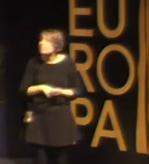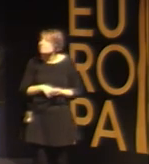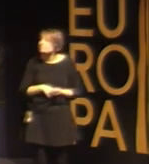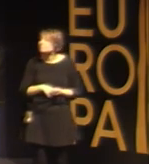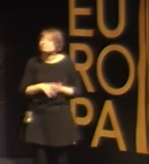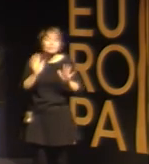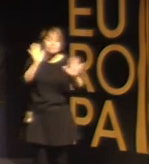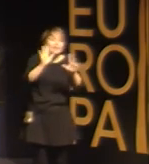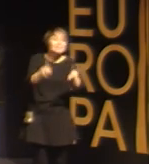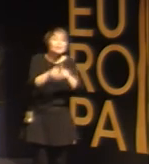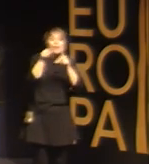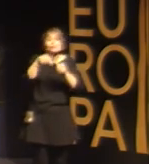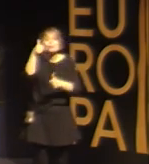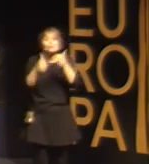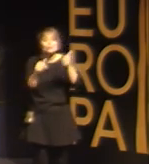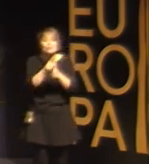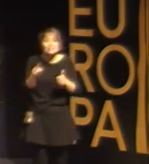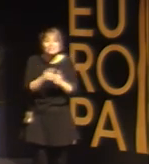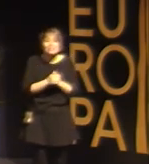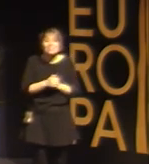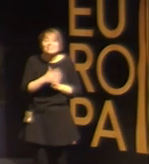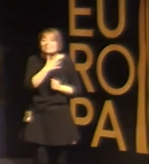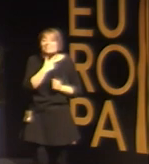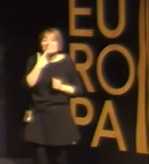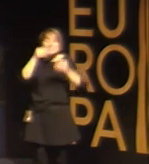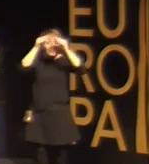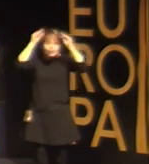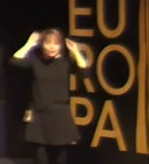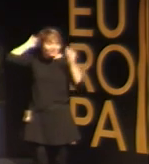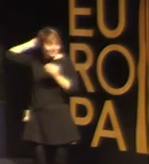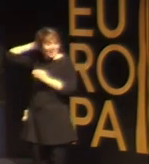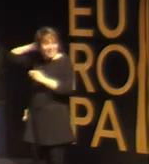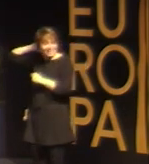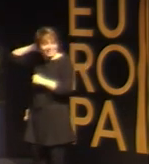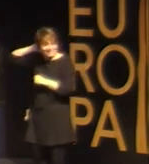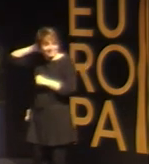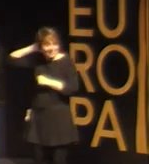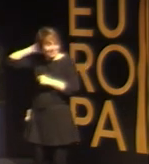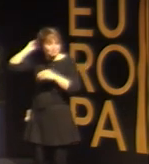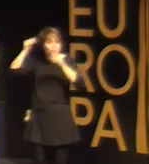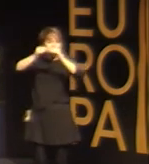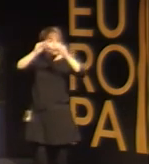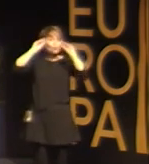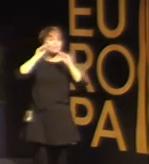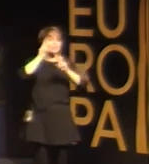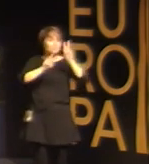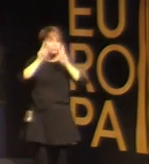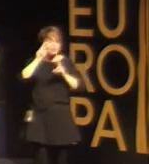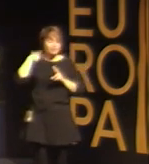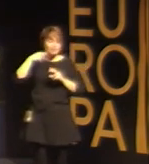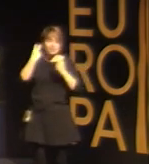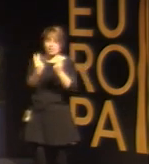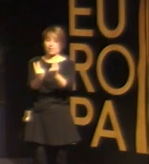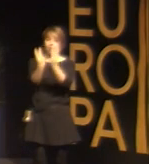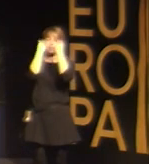da igual esto es un examen el tema es que la corteza visual la tengo en el cogote desde que el estímulo entra